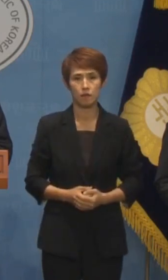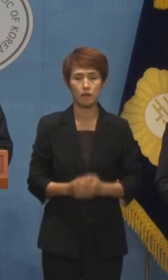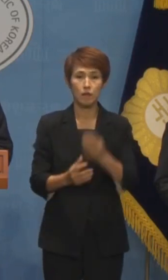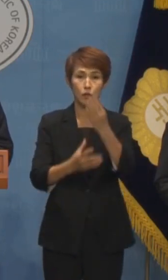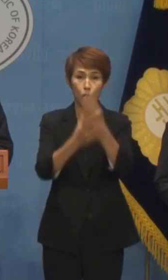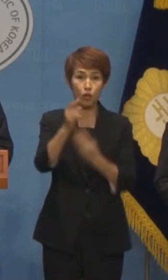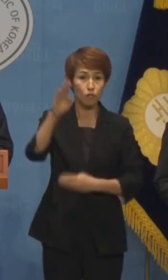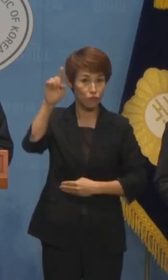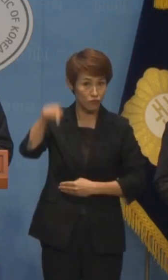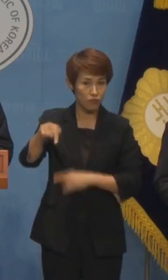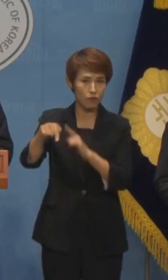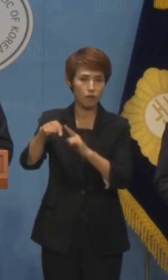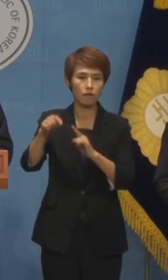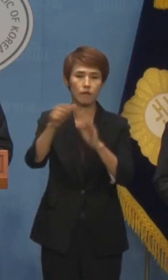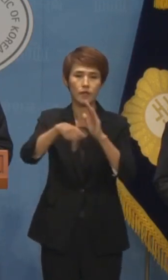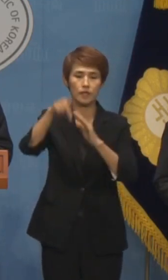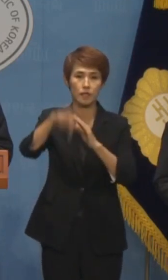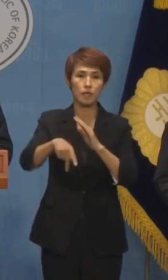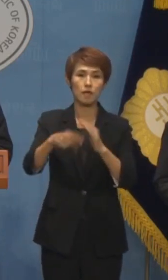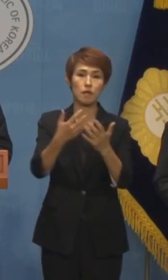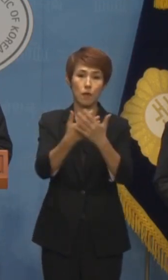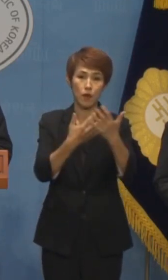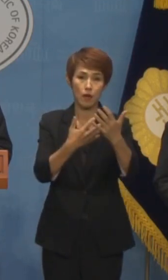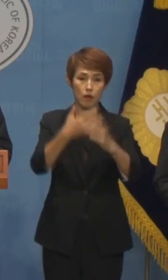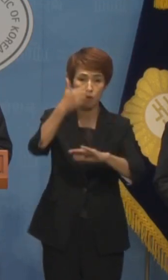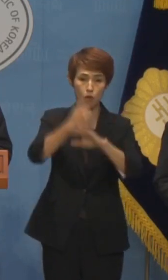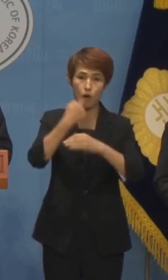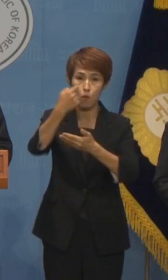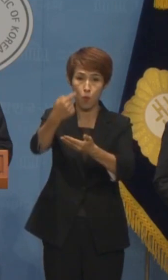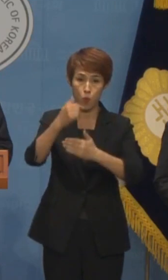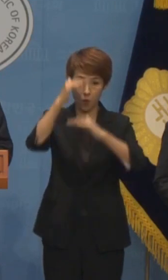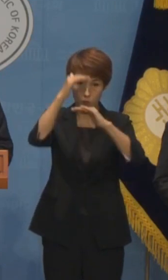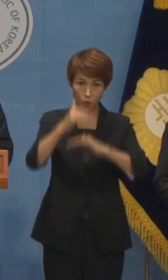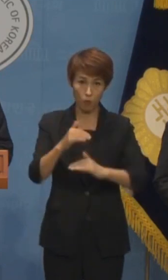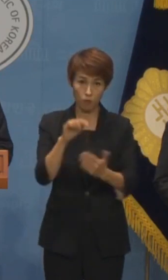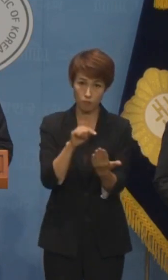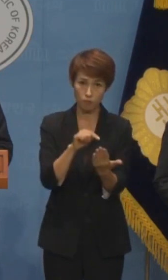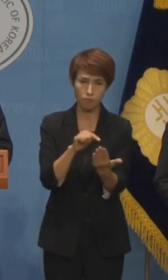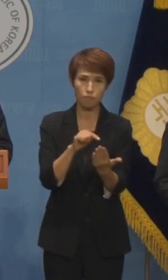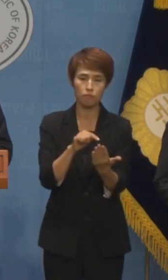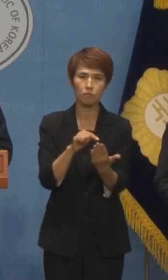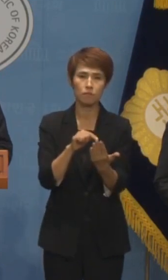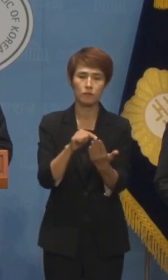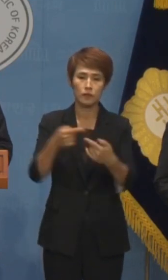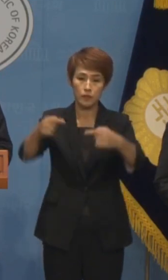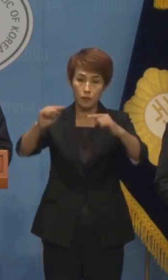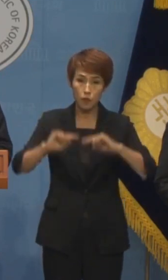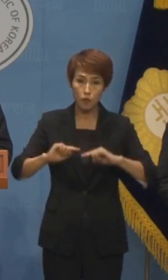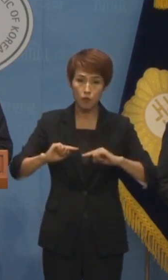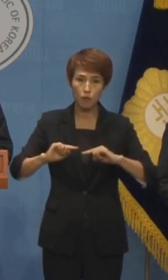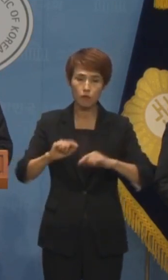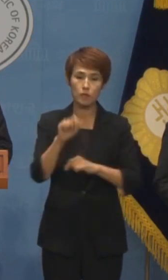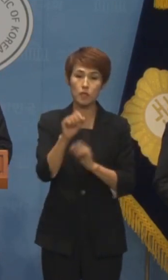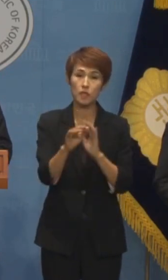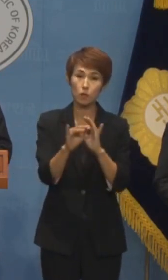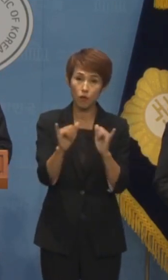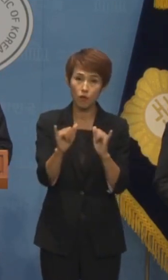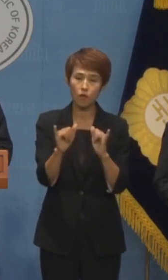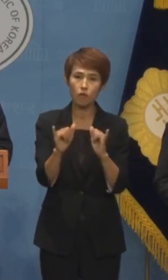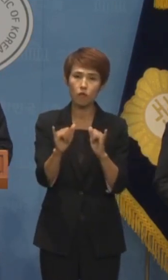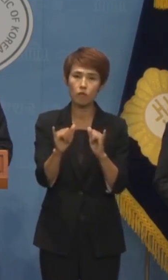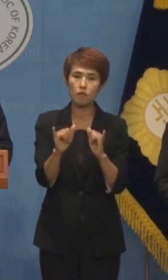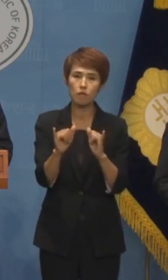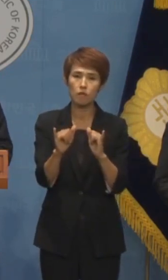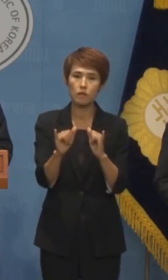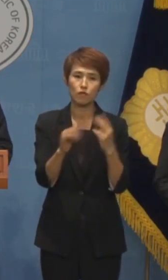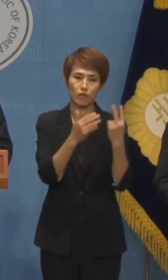통일부의 필리핀 아태 평화 국제대회 종합 결과 보고 문서는 대회에 참석한 통일부 직원 당시 사무관